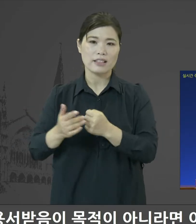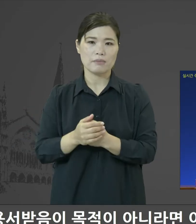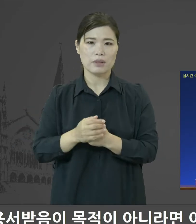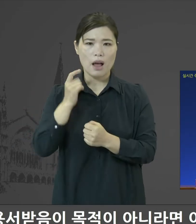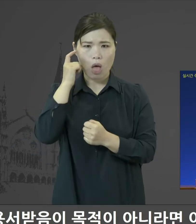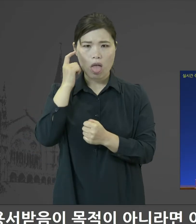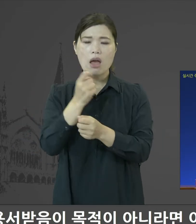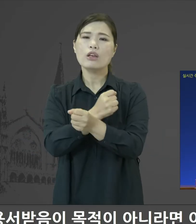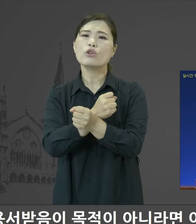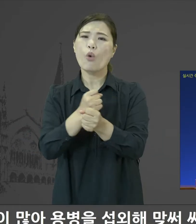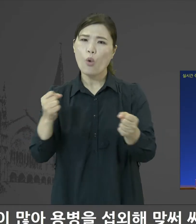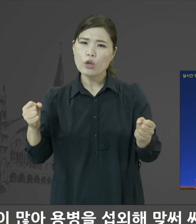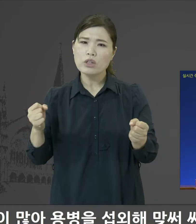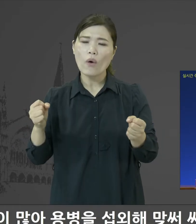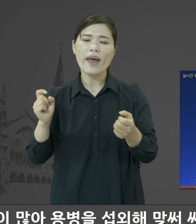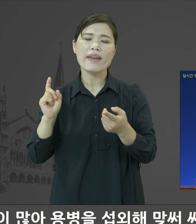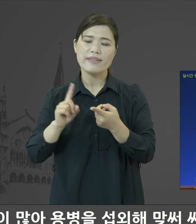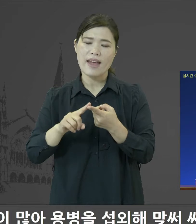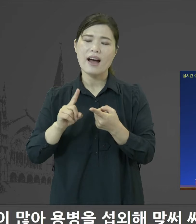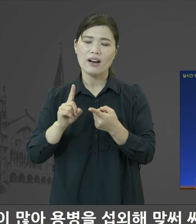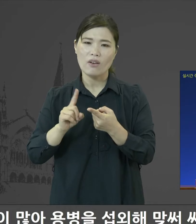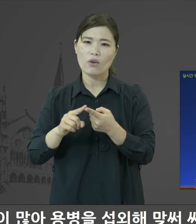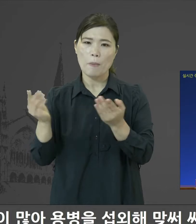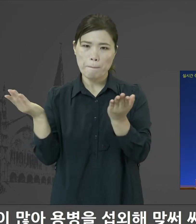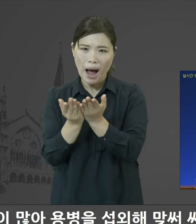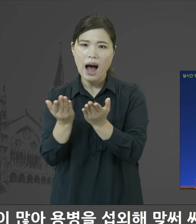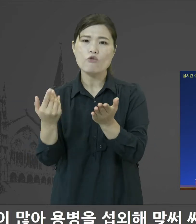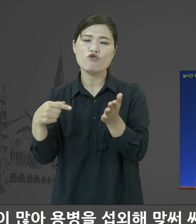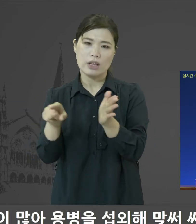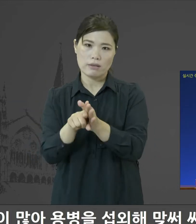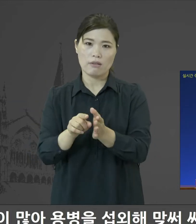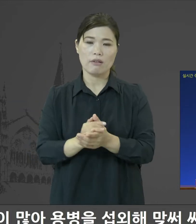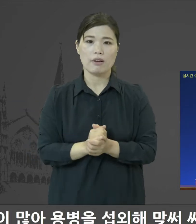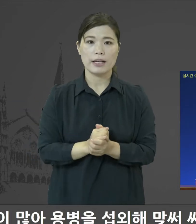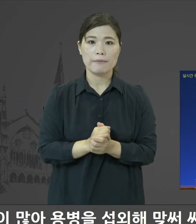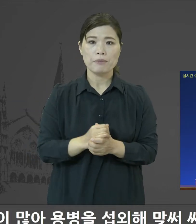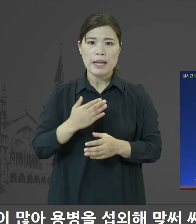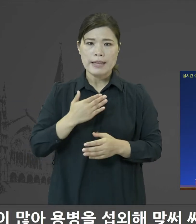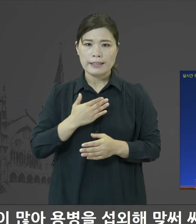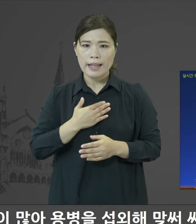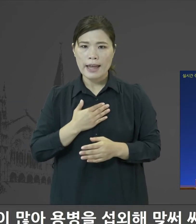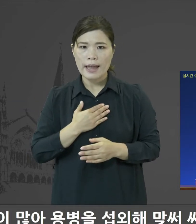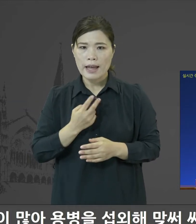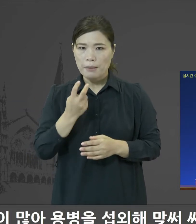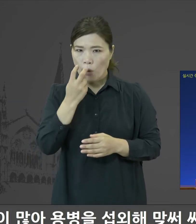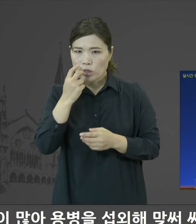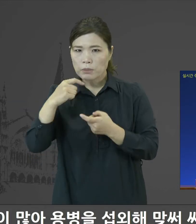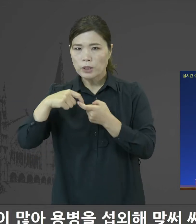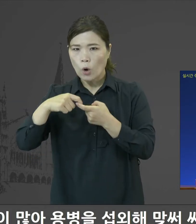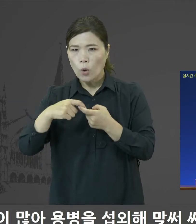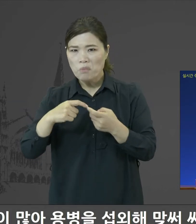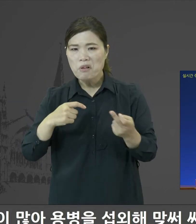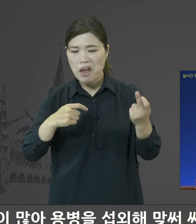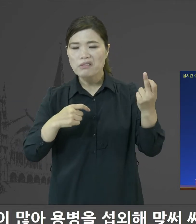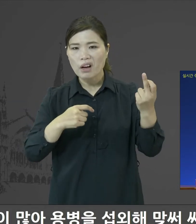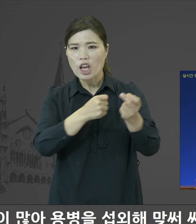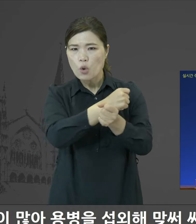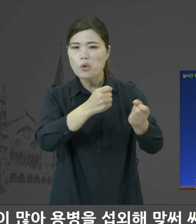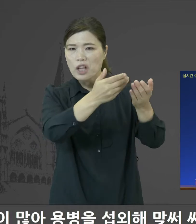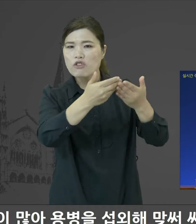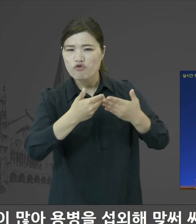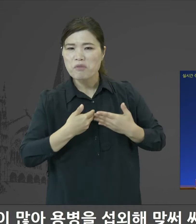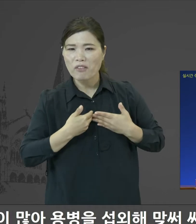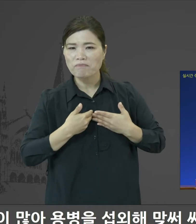원리에 어긋난 것이기 때문이죠. 내 목숨을 걸고 에서가 용서해주면 용서받으리라, 용서해주리라고